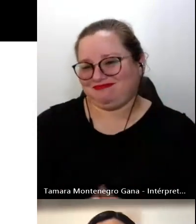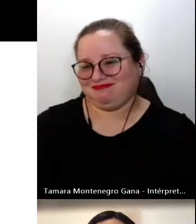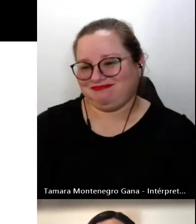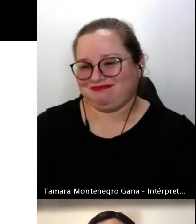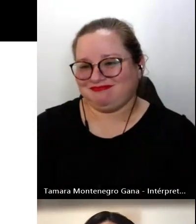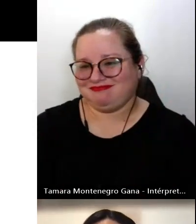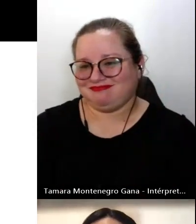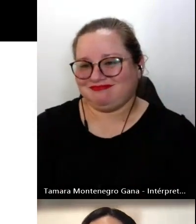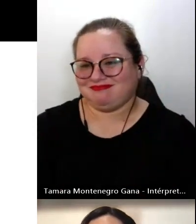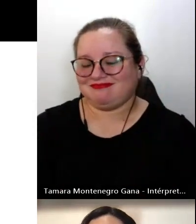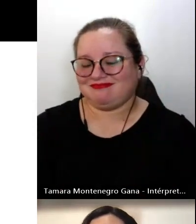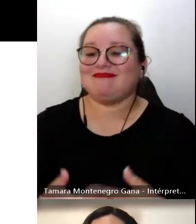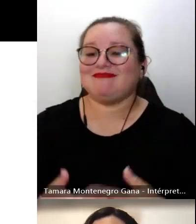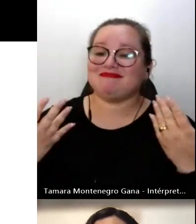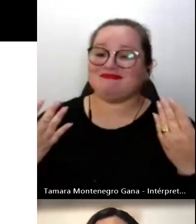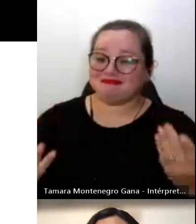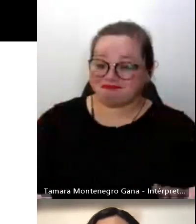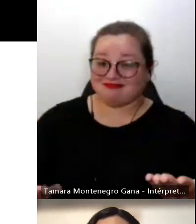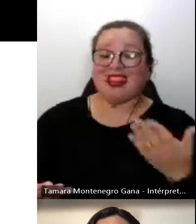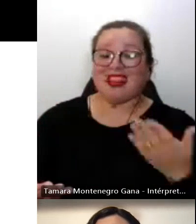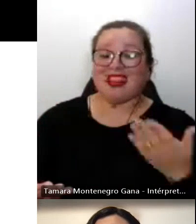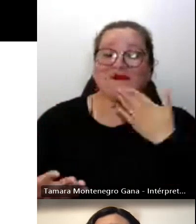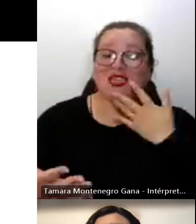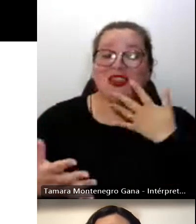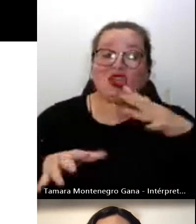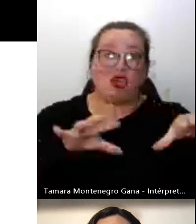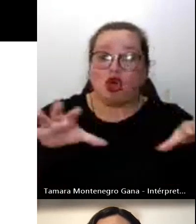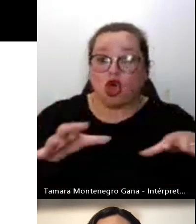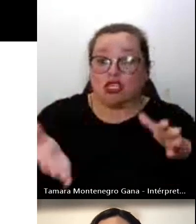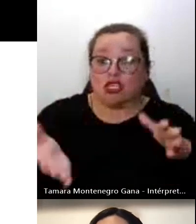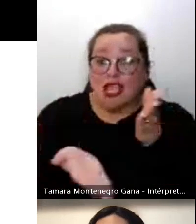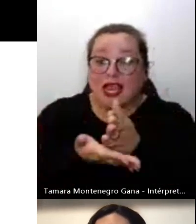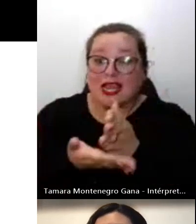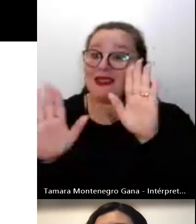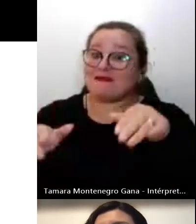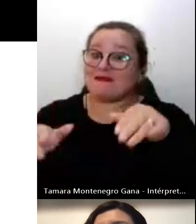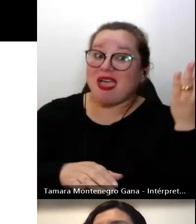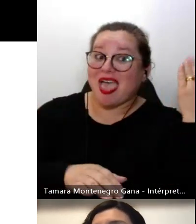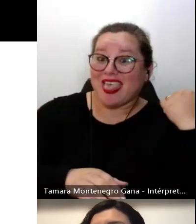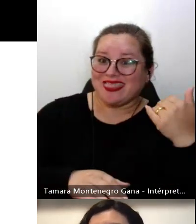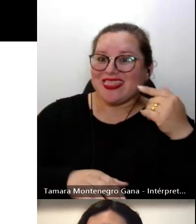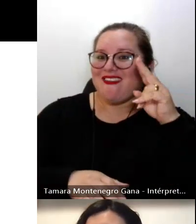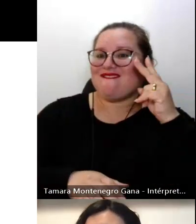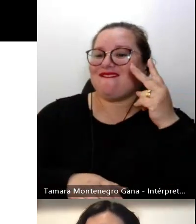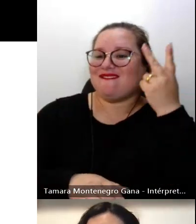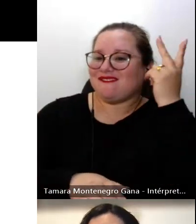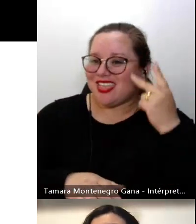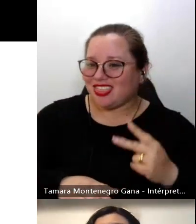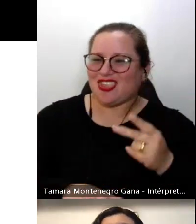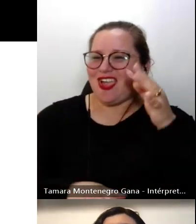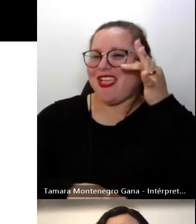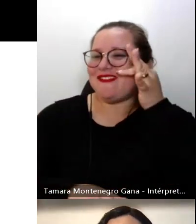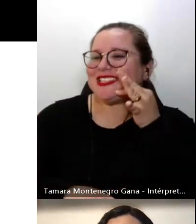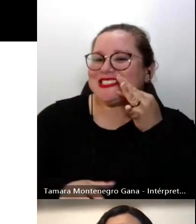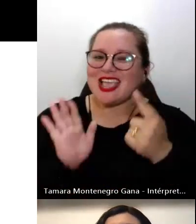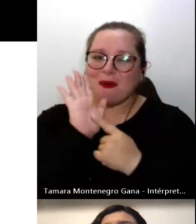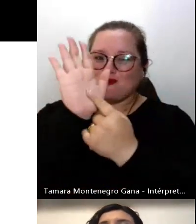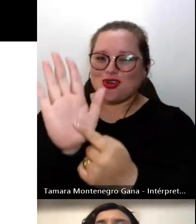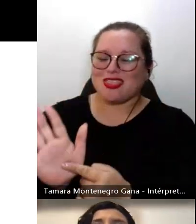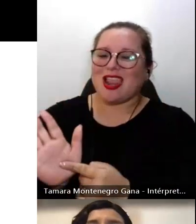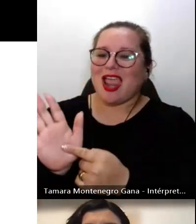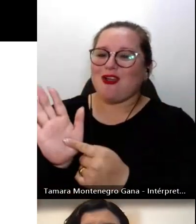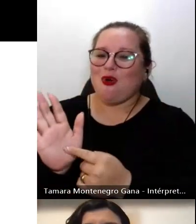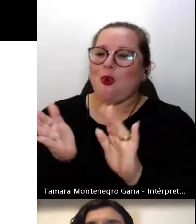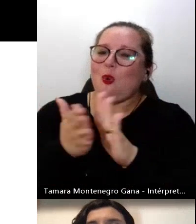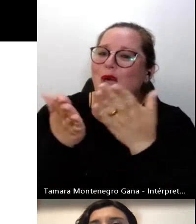Y los materiales que ahí Francisca y Victoria nos mostraron, ¿no? Estos cuadernos con vocabulario,